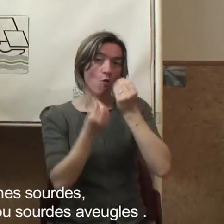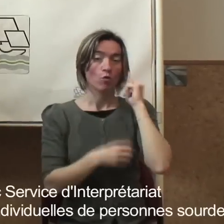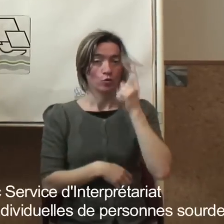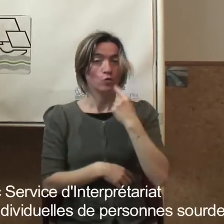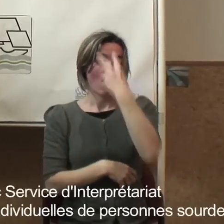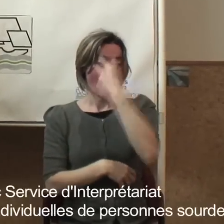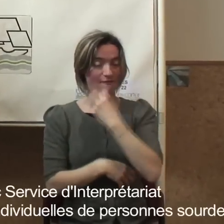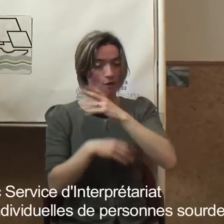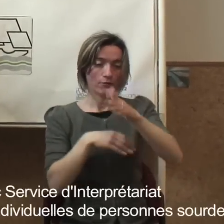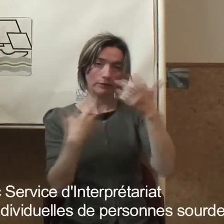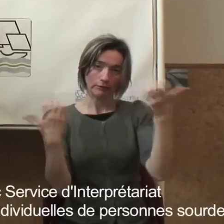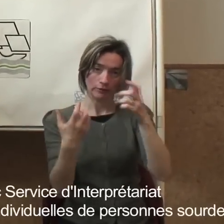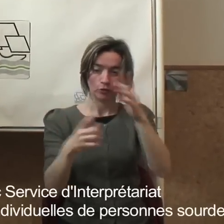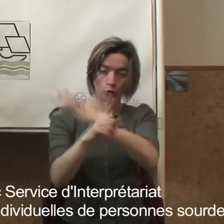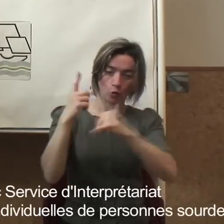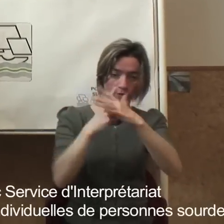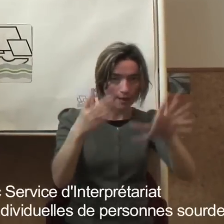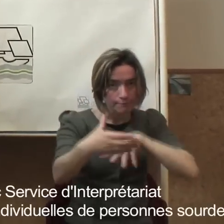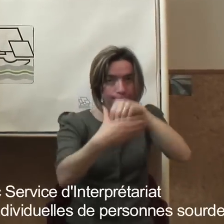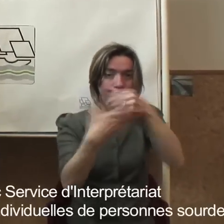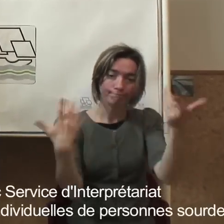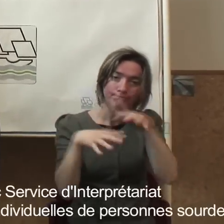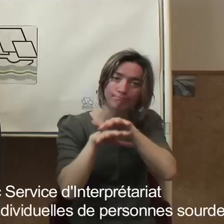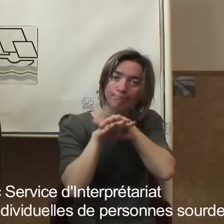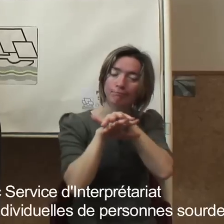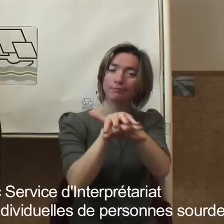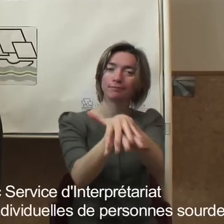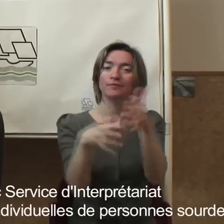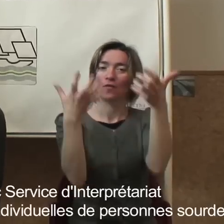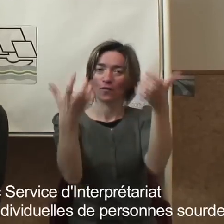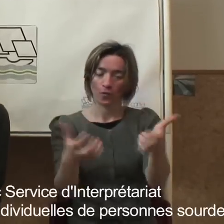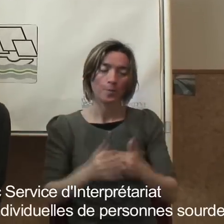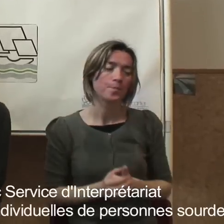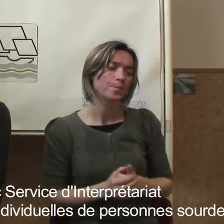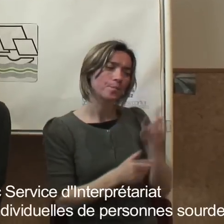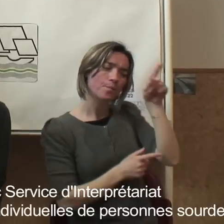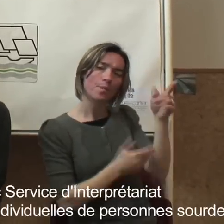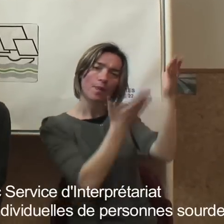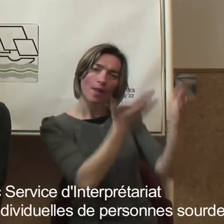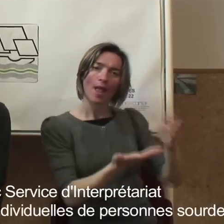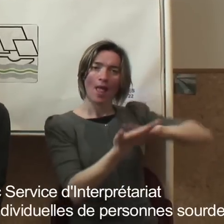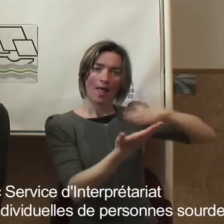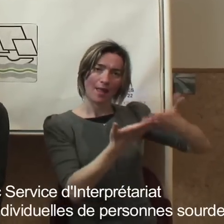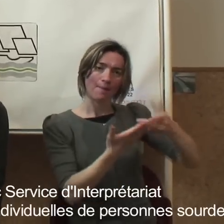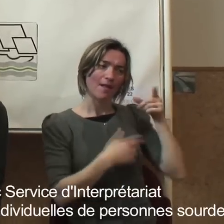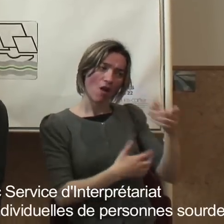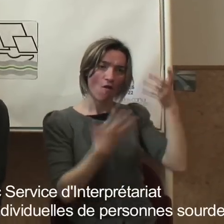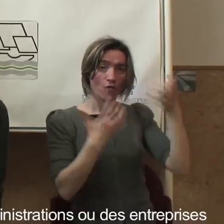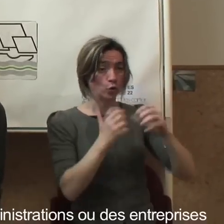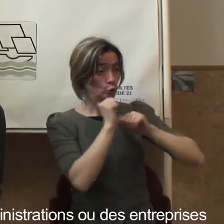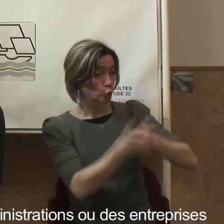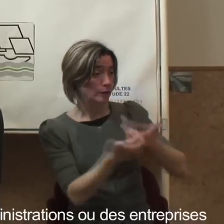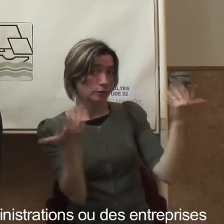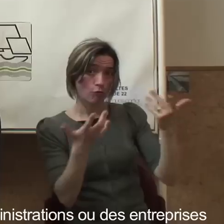aveugles. Nadège Comeroc, service interprétariat, intervient pour des demandes individuelles de personnes